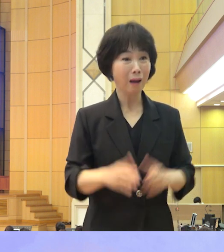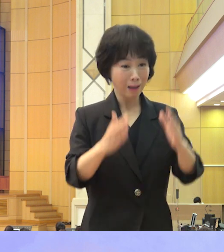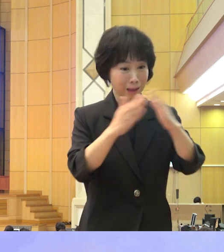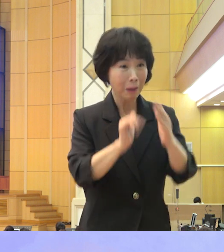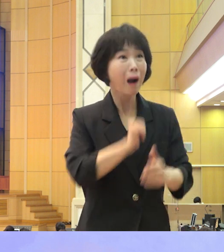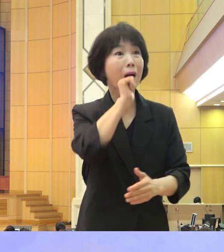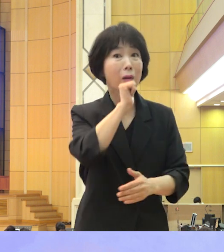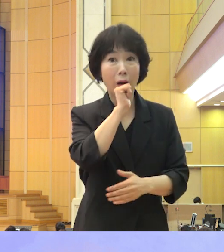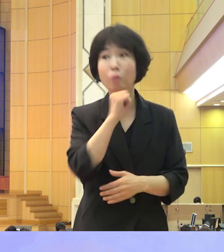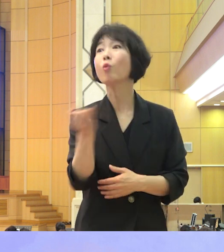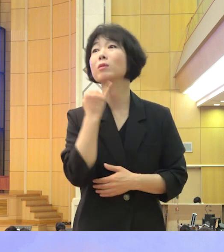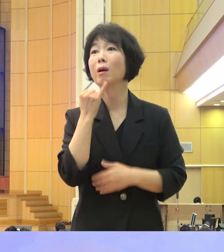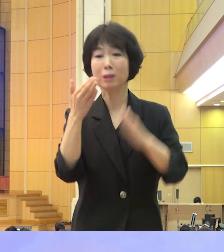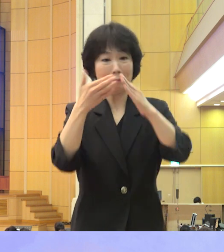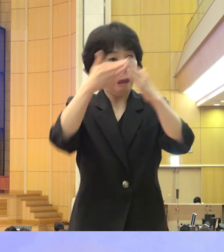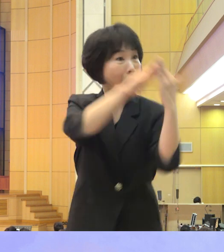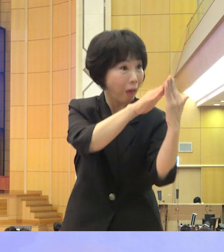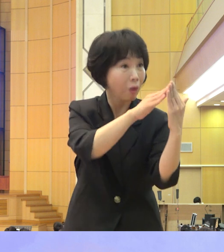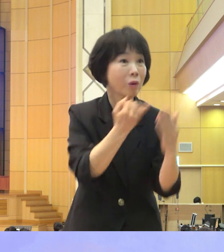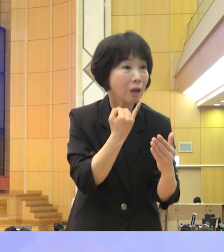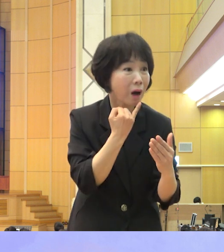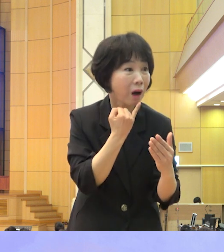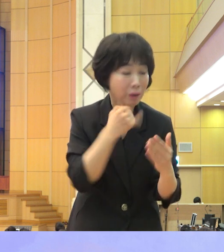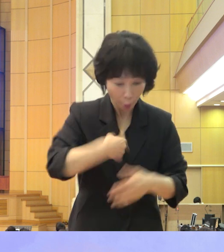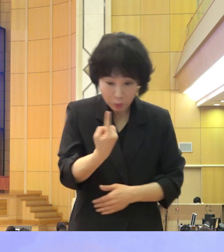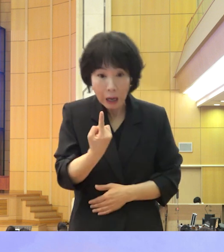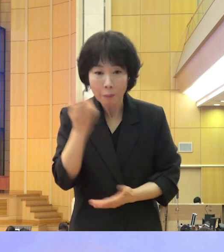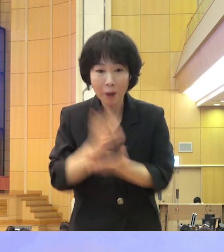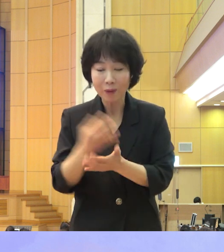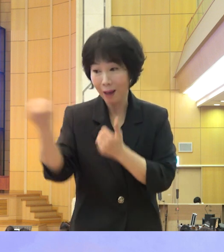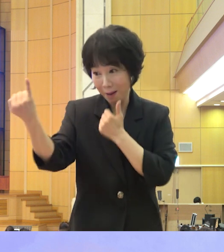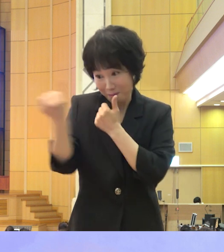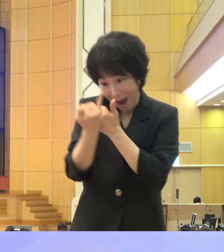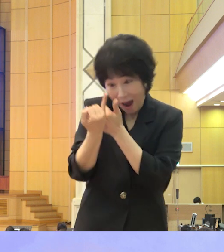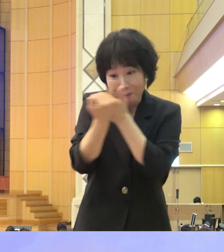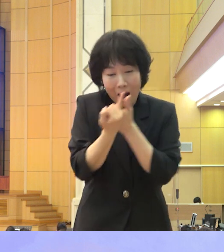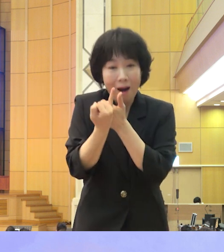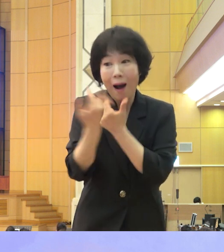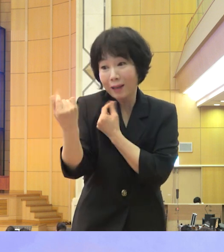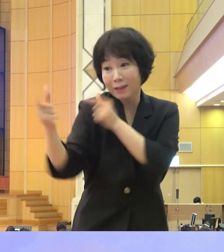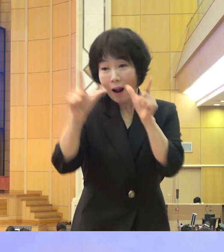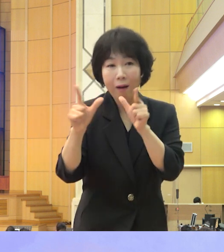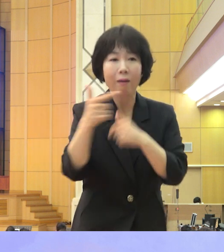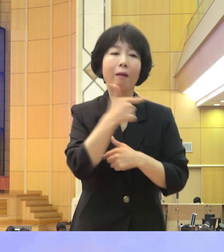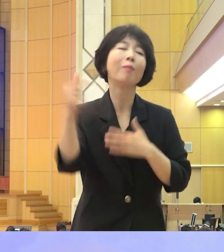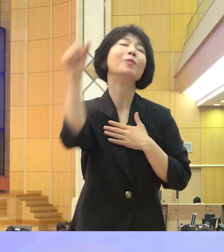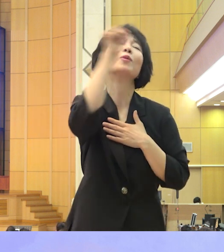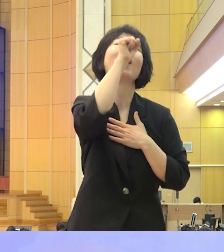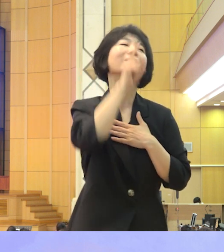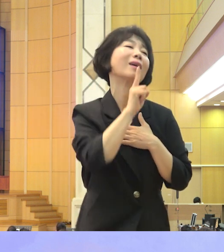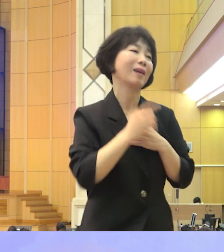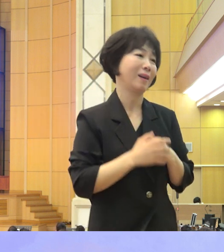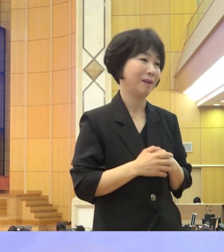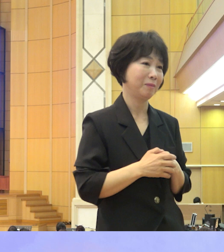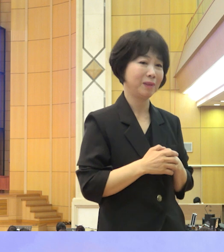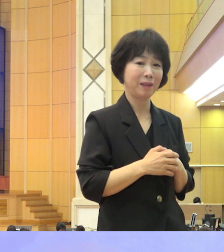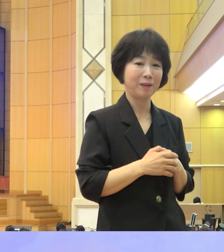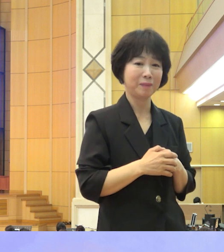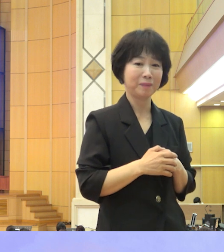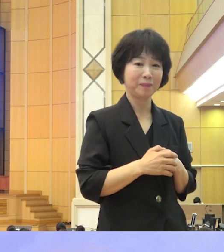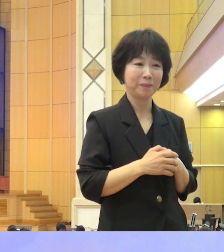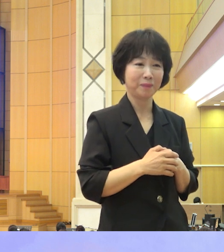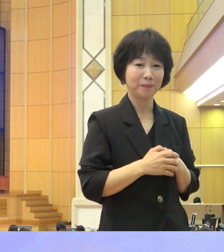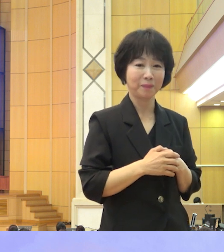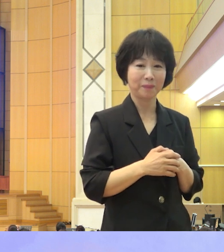하나 지어놓고 님과 함께만 살아도 나는 좋다고 하는데 거기다가 님 앞에다